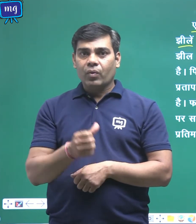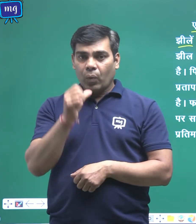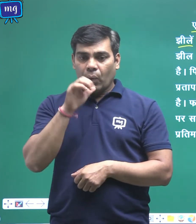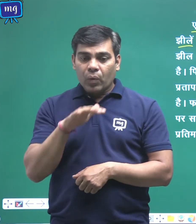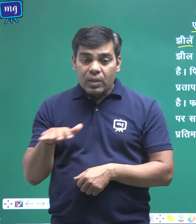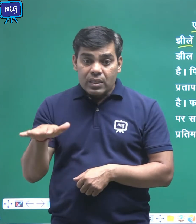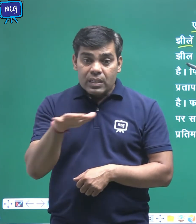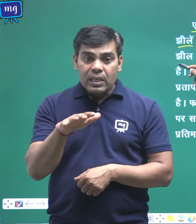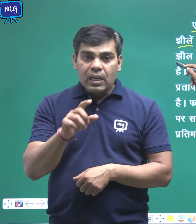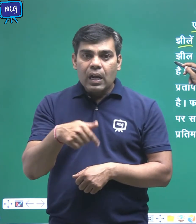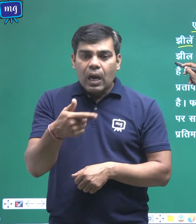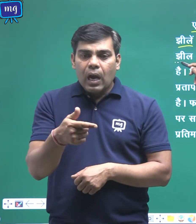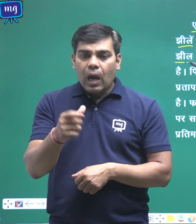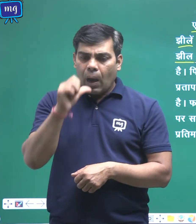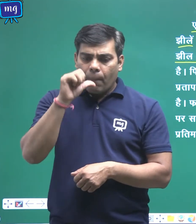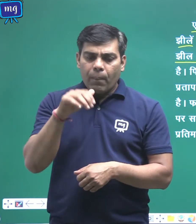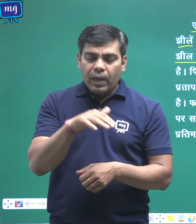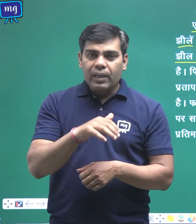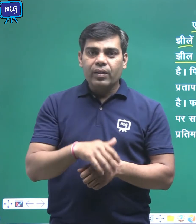झील का पानी